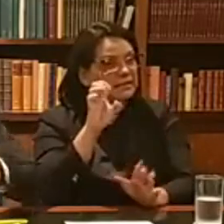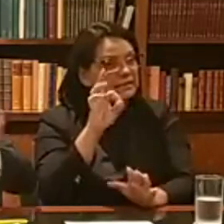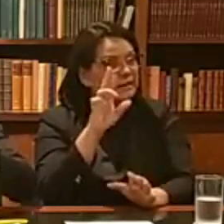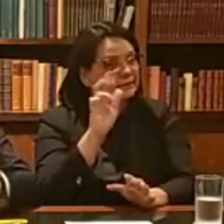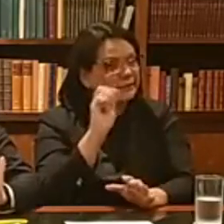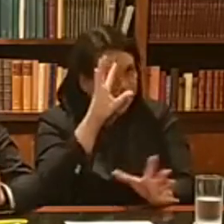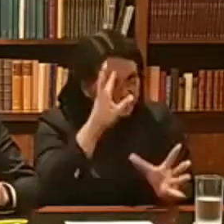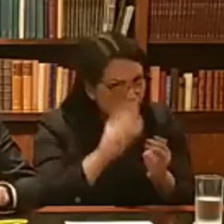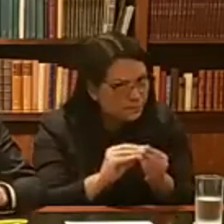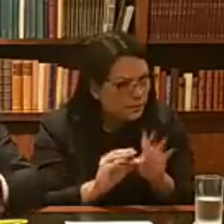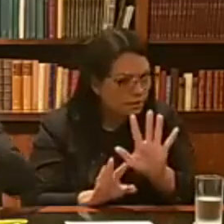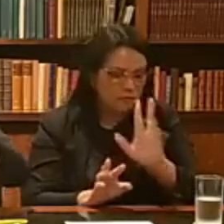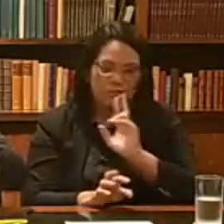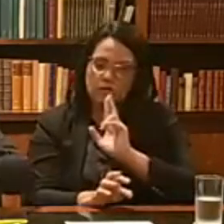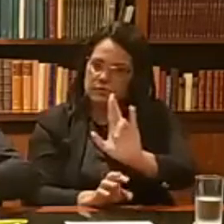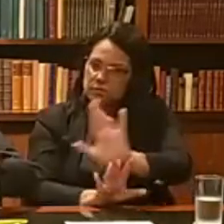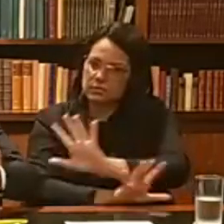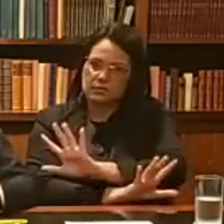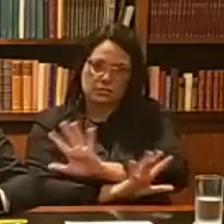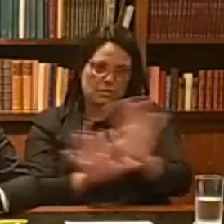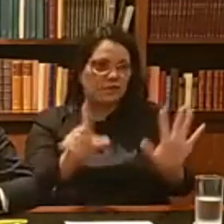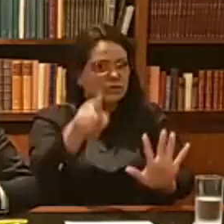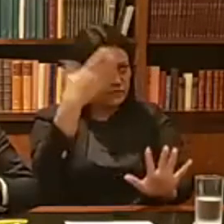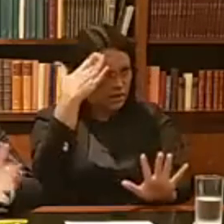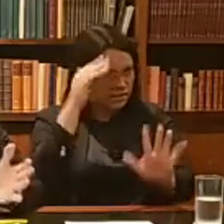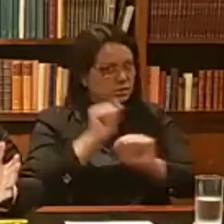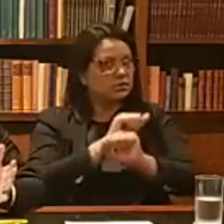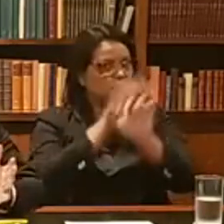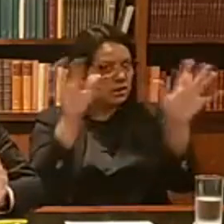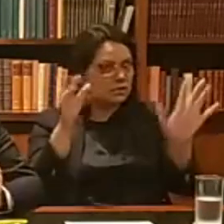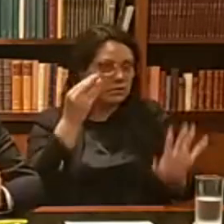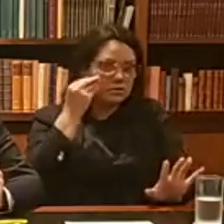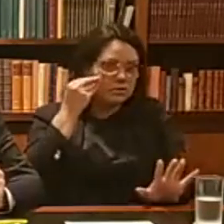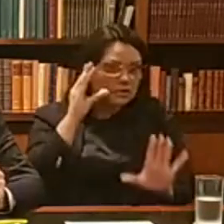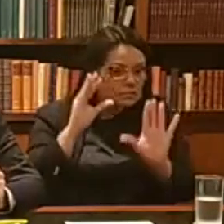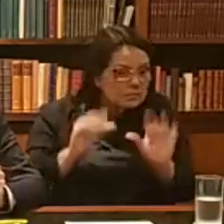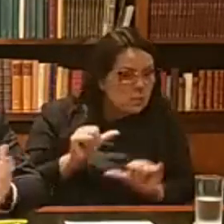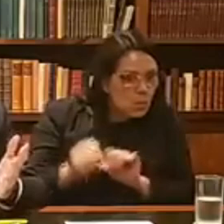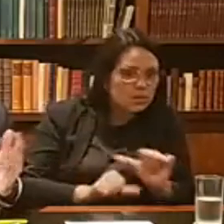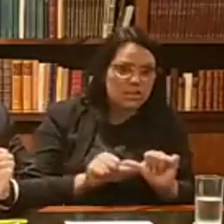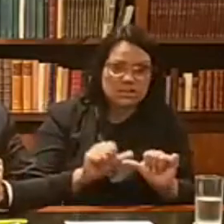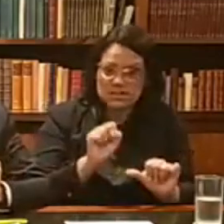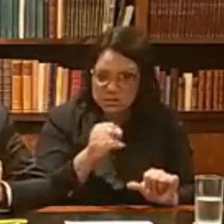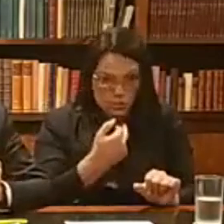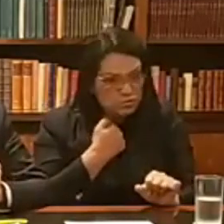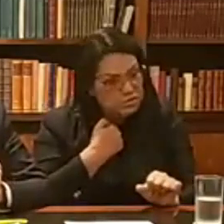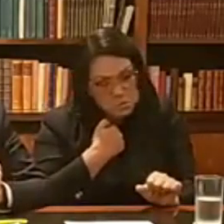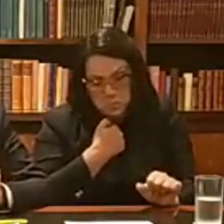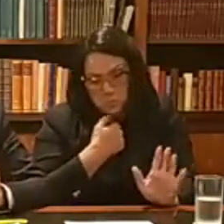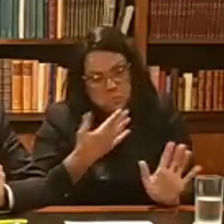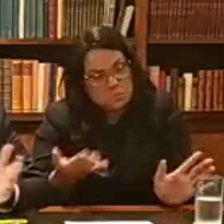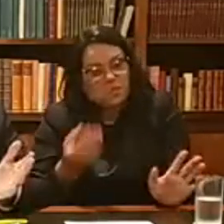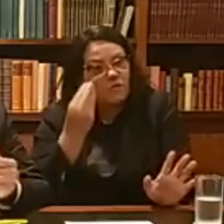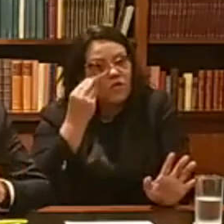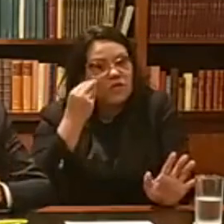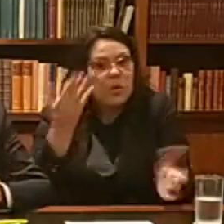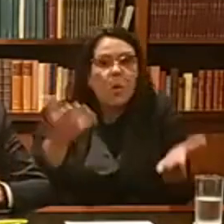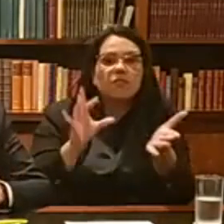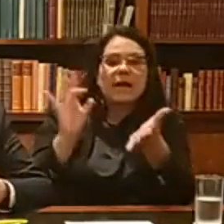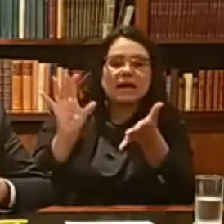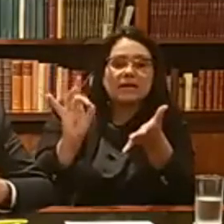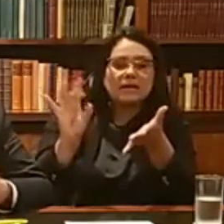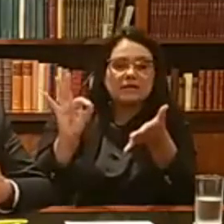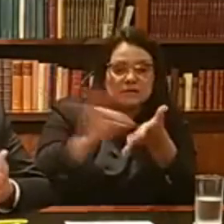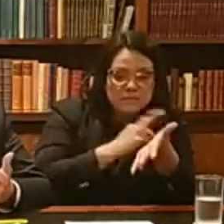disso. Você vai entender aí. Mas estamos tentando mexer nisso aí. Mas tudo bem, se não for possível, a gente vai ver o que vai ser aprovado,